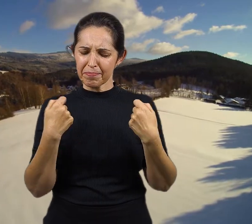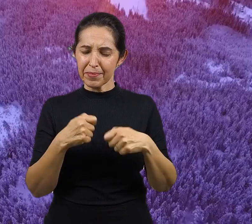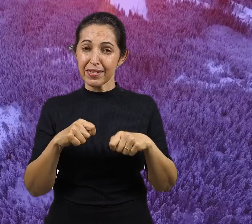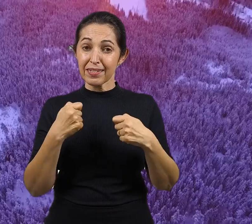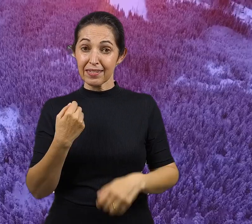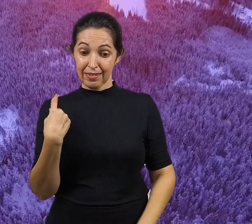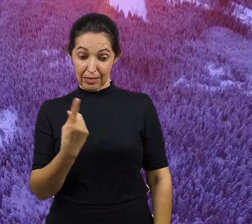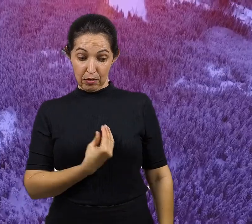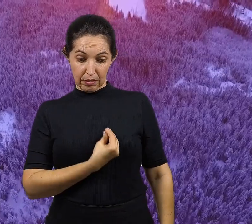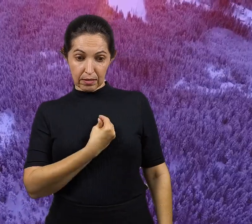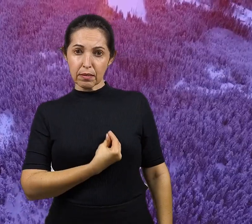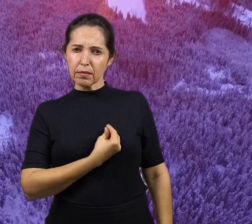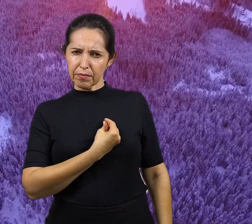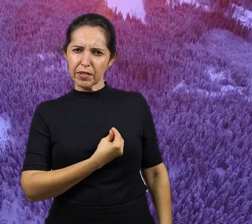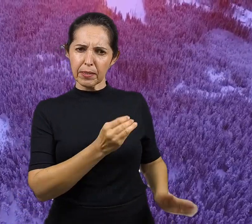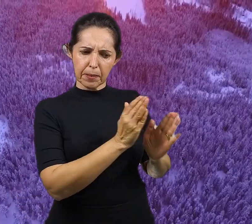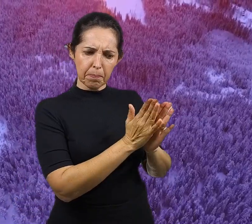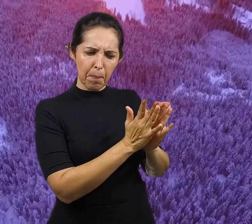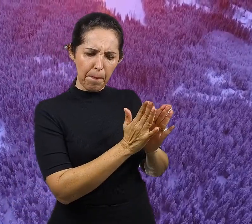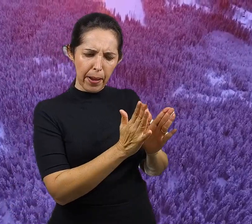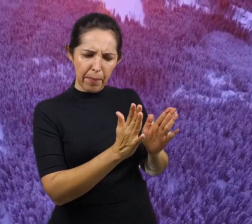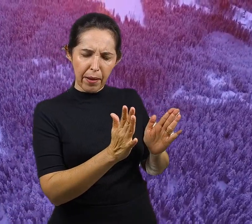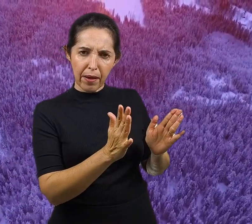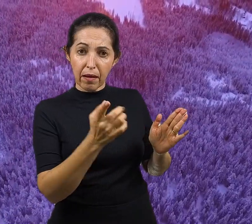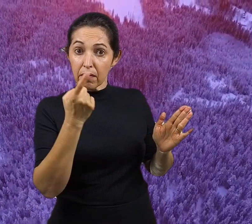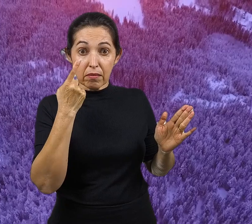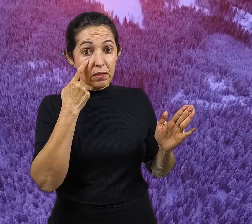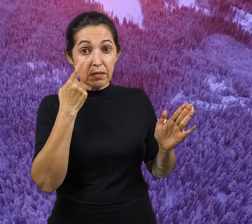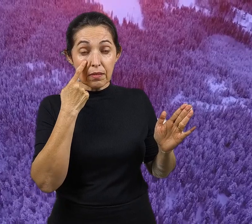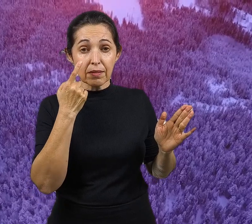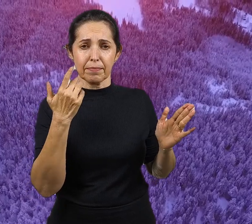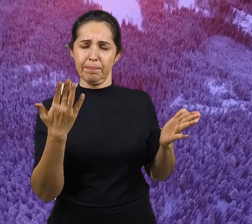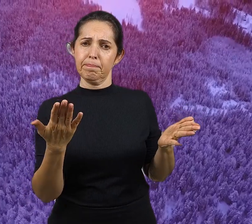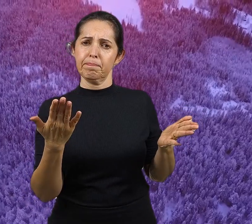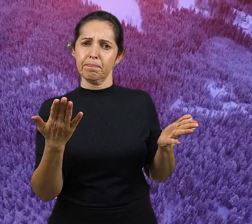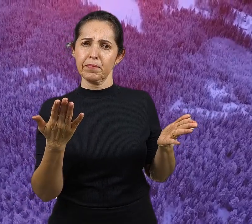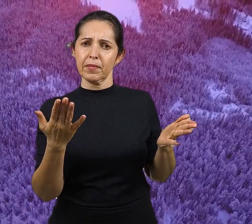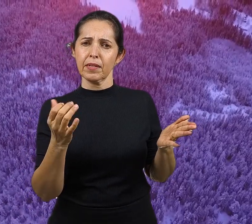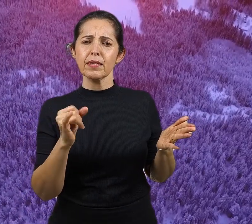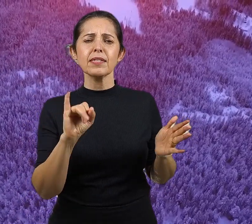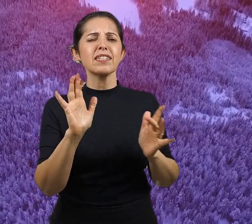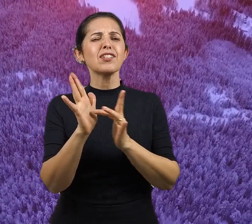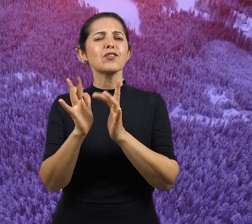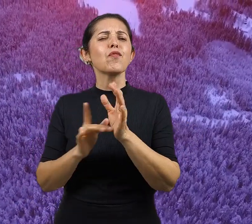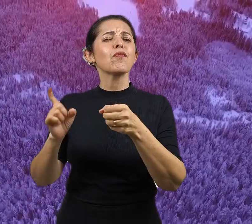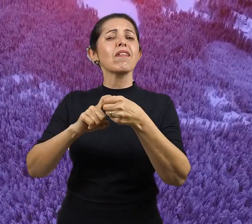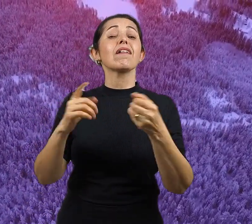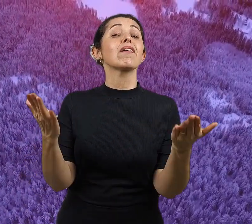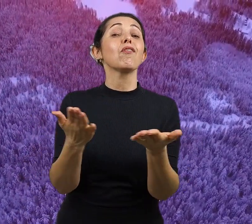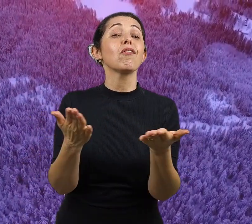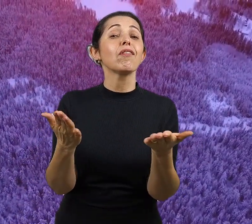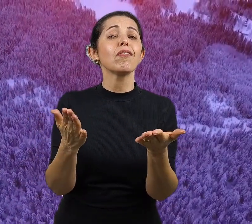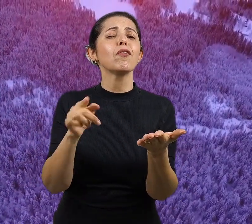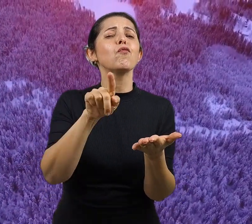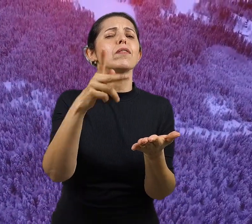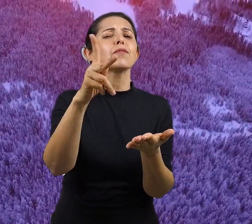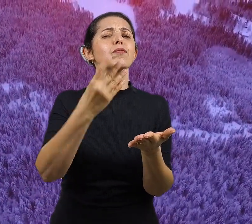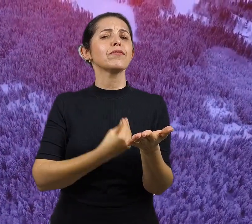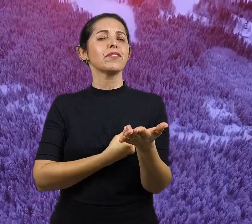nós estamos passando. Olha, se Jesus voltar agora, nesse instante, como é que está a sua vida com Deus? Está tudo certo? Você já perdoou